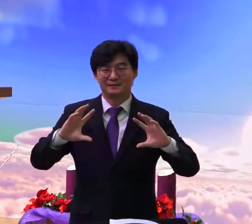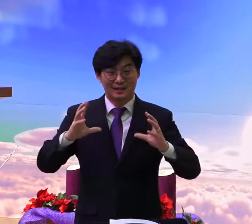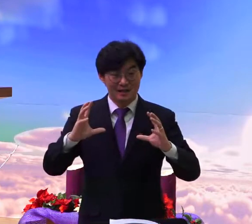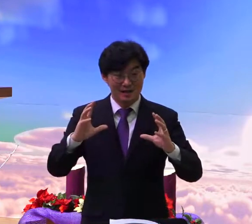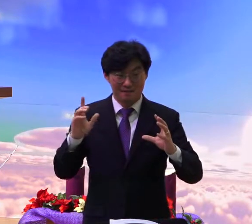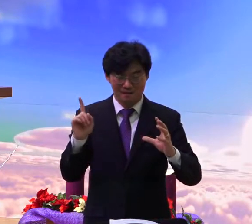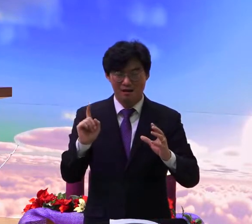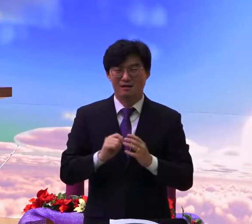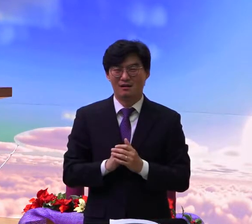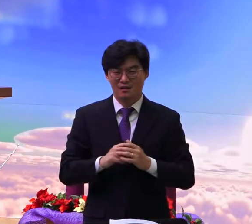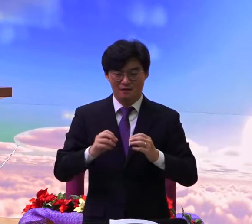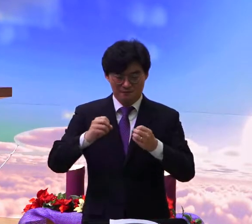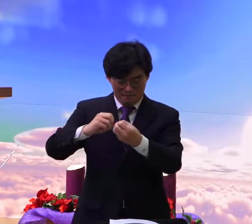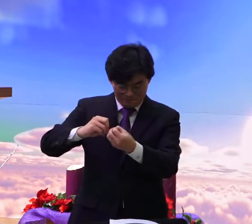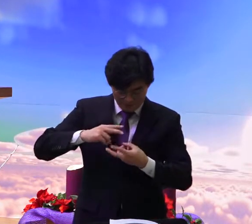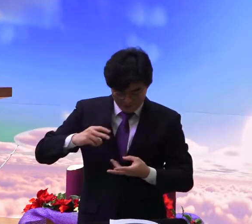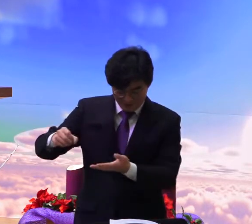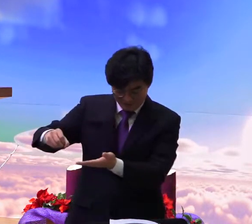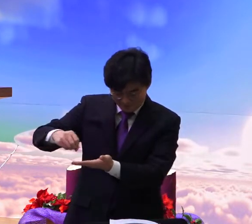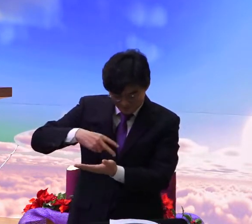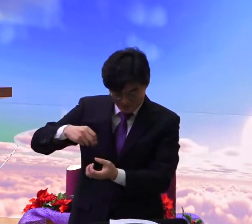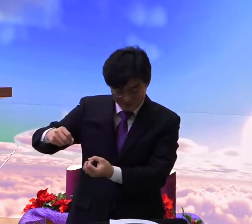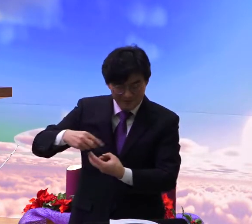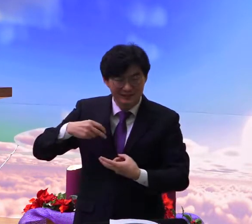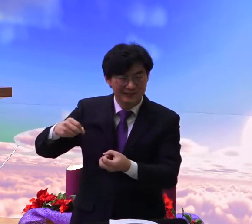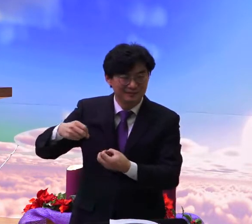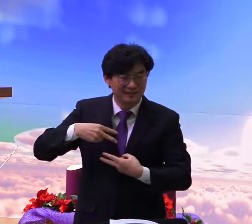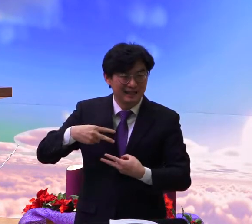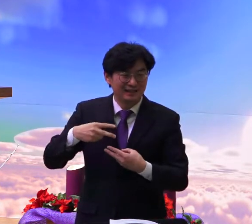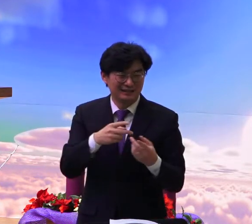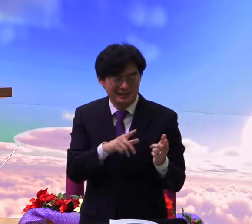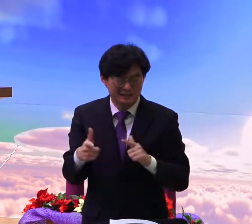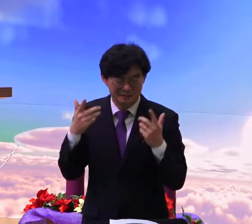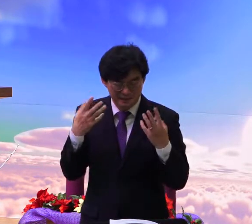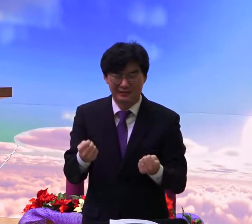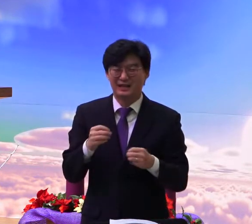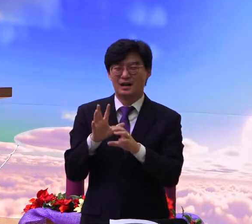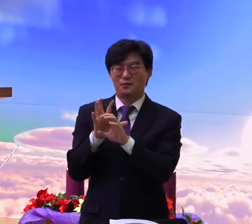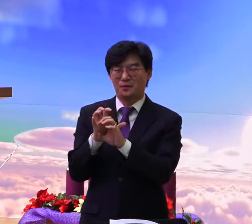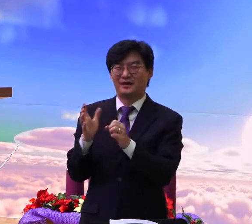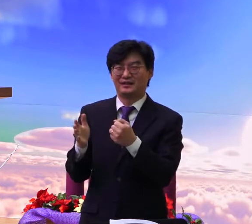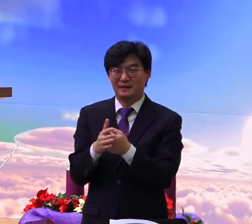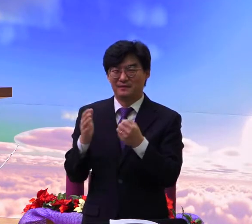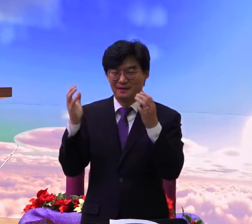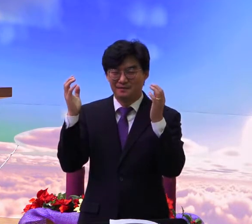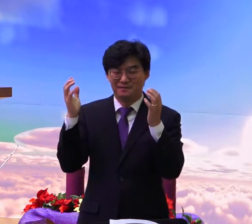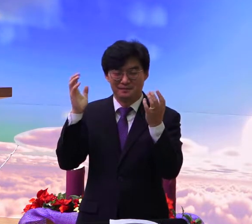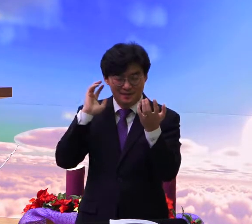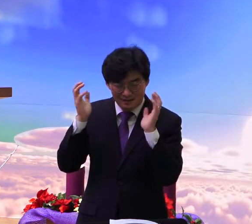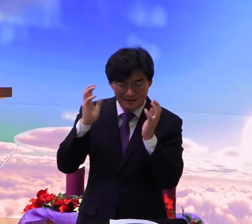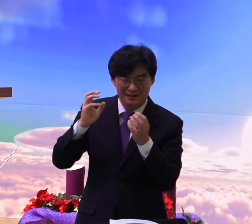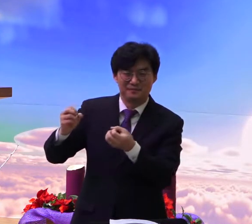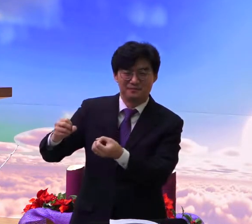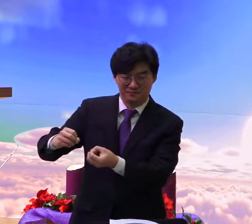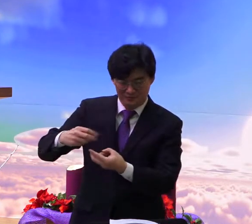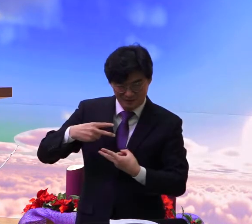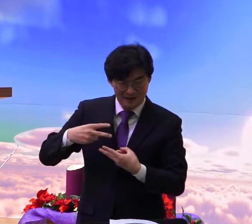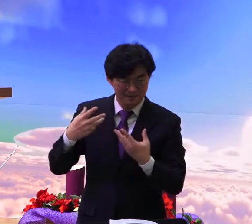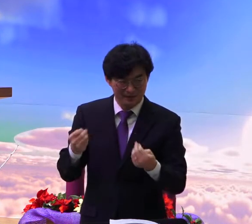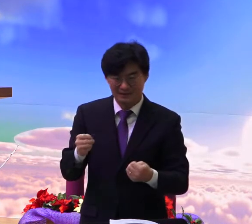우리에게 보내죠. 문자 보내고 메시지를 보내고 여러 가지로 우리를 실제로는 살아가는